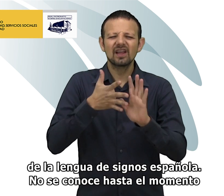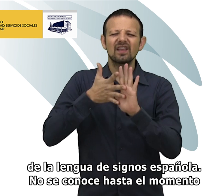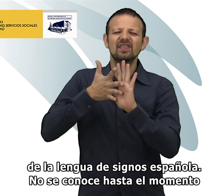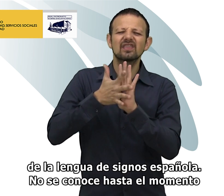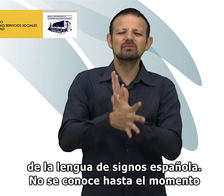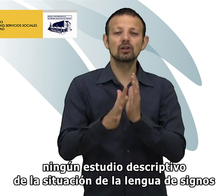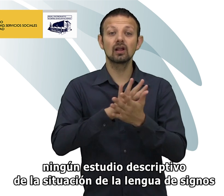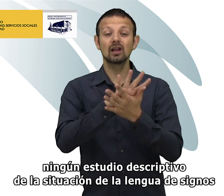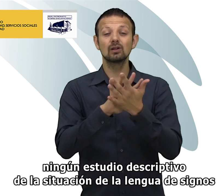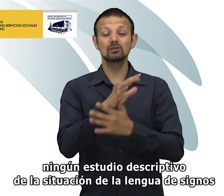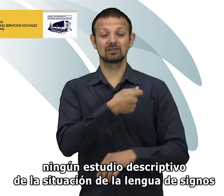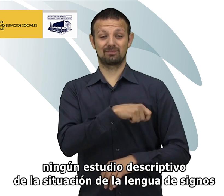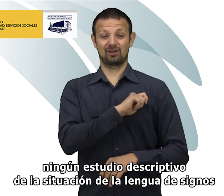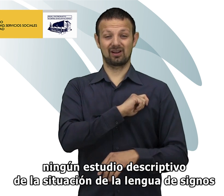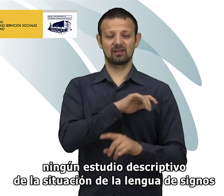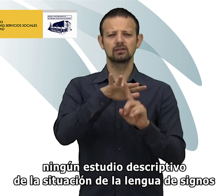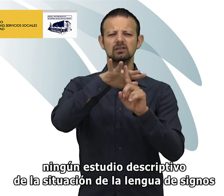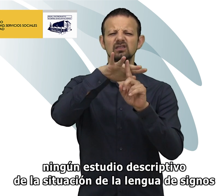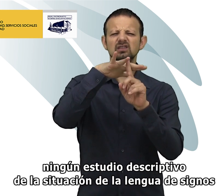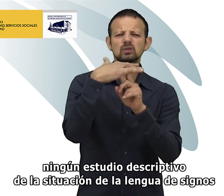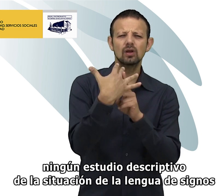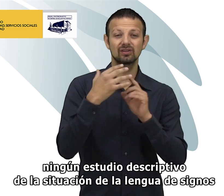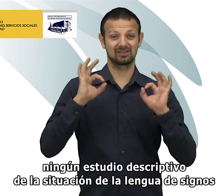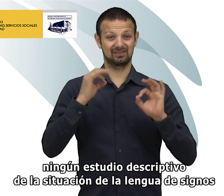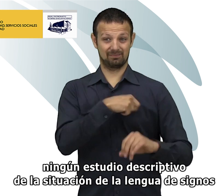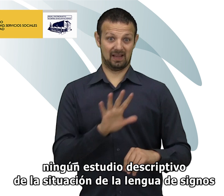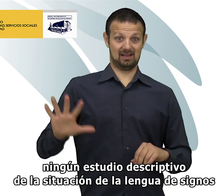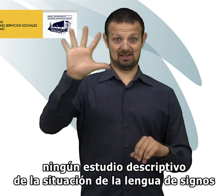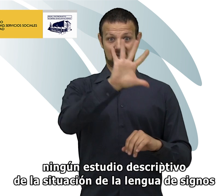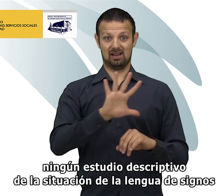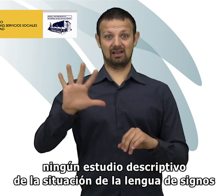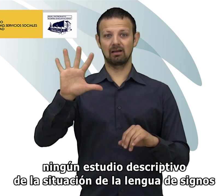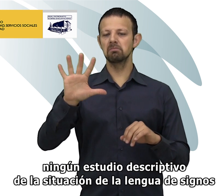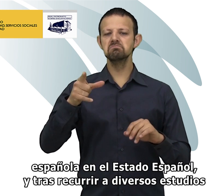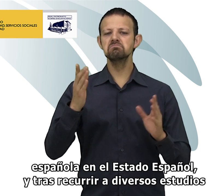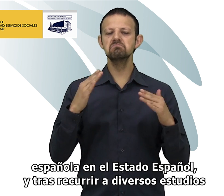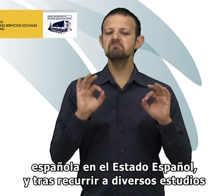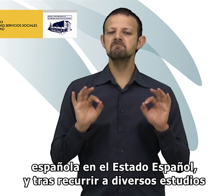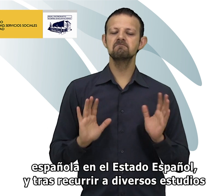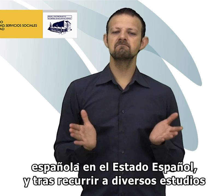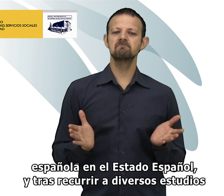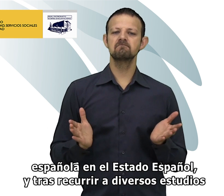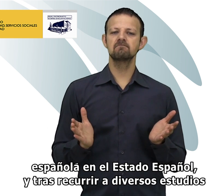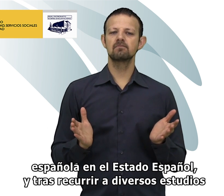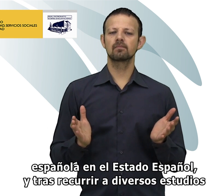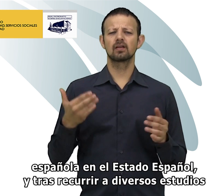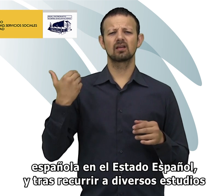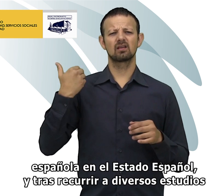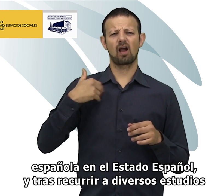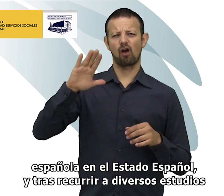descriptivo de la situación de la lengua de signos española en el Estado español. Y tras recurrir a diversos estudios llevados a cabo a